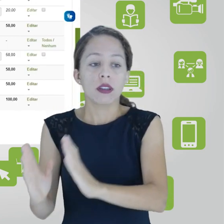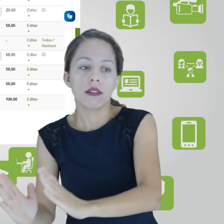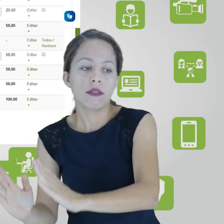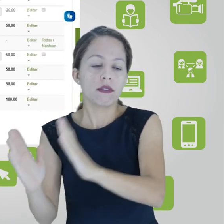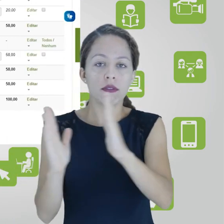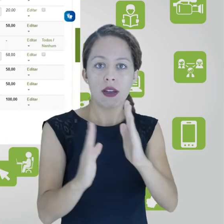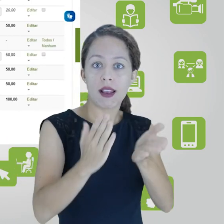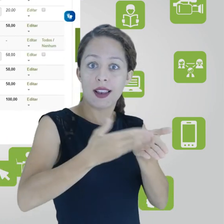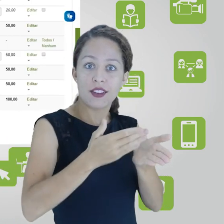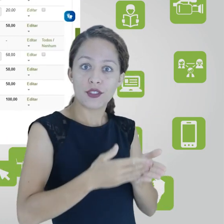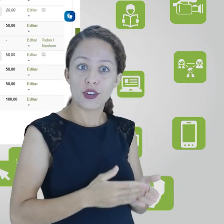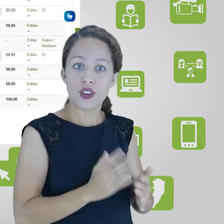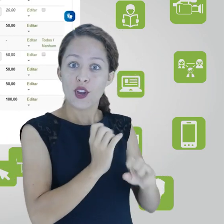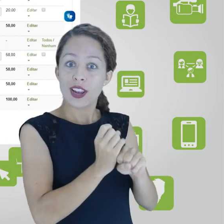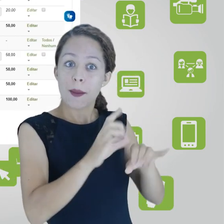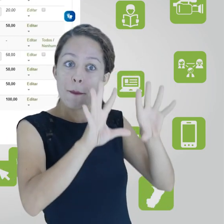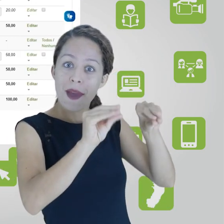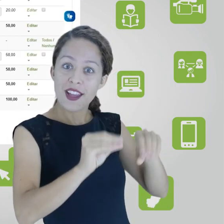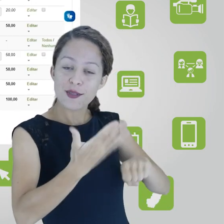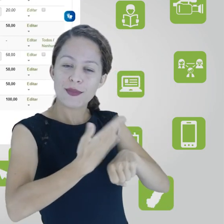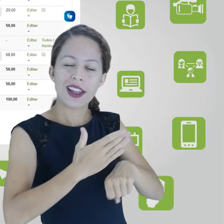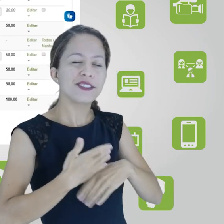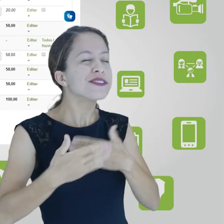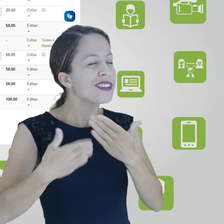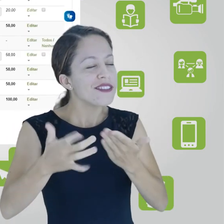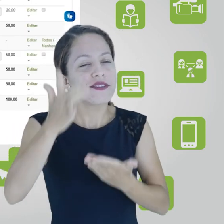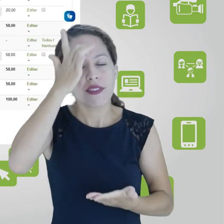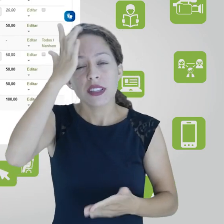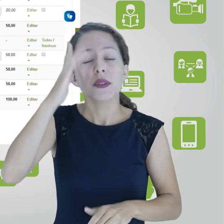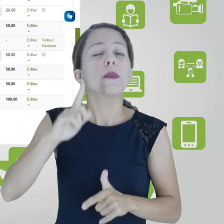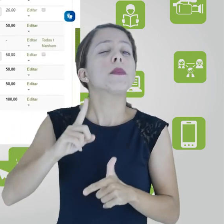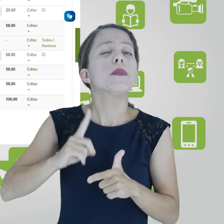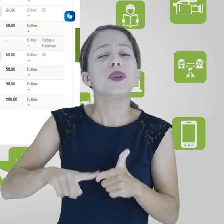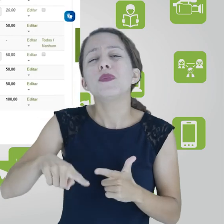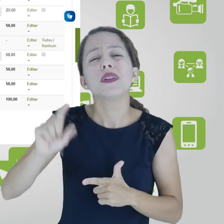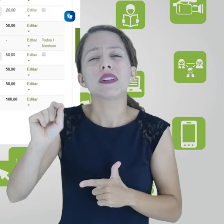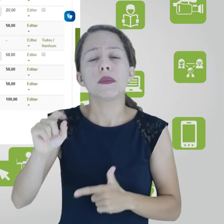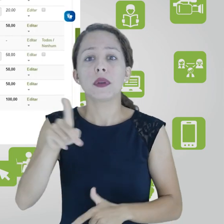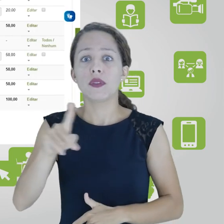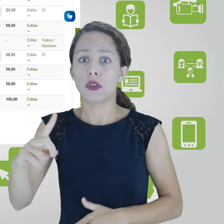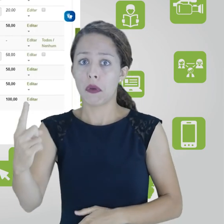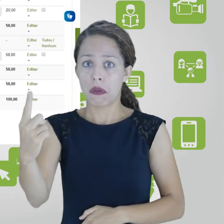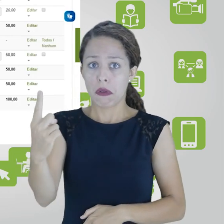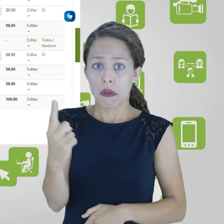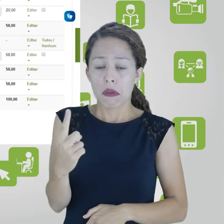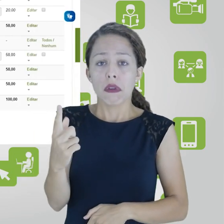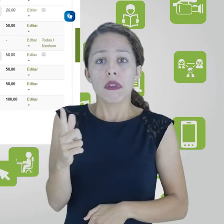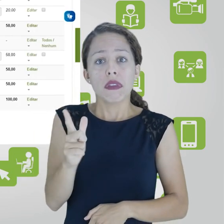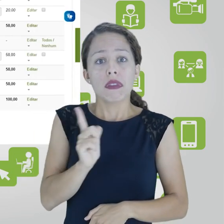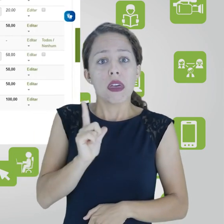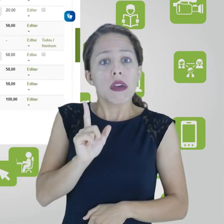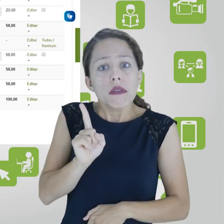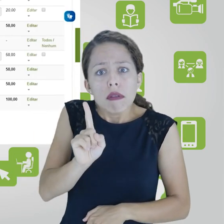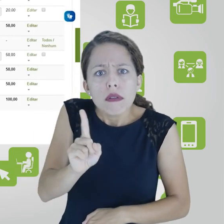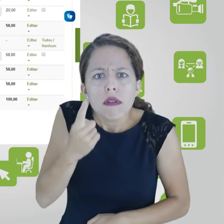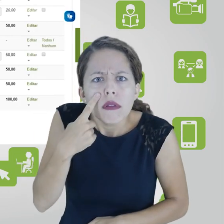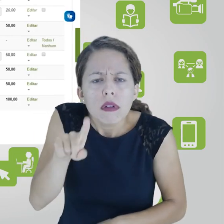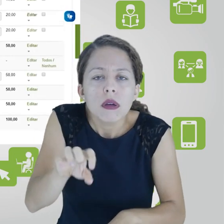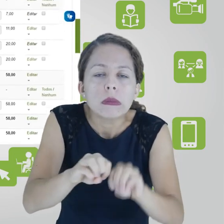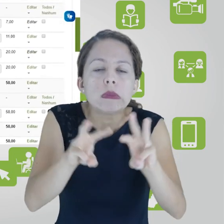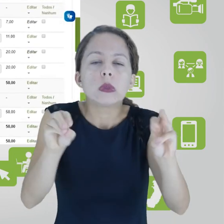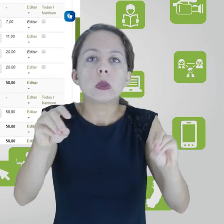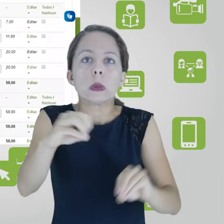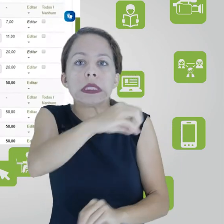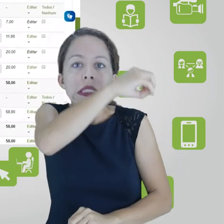esse planejamento inicial, quando você for para o livro de notas, isso vai ficar muito mais fácil de você organizar. O problema é que muitas